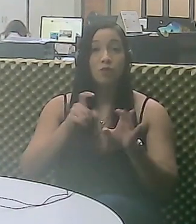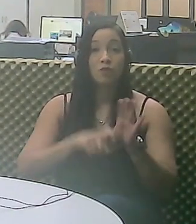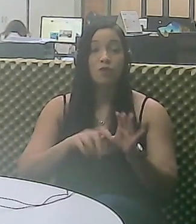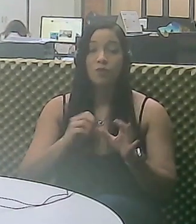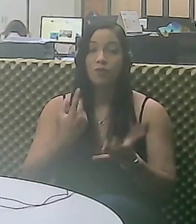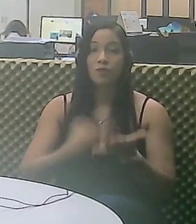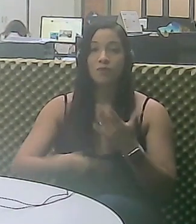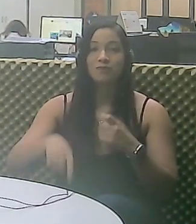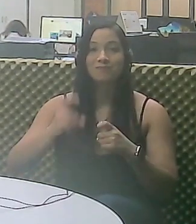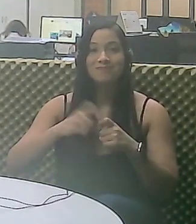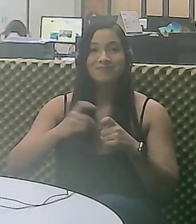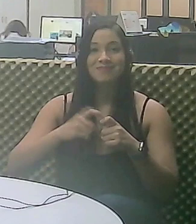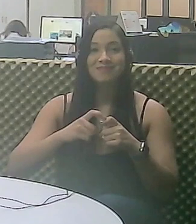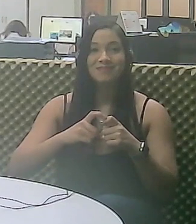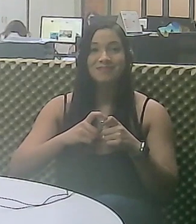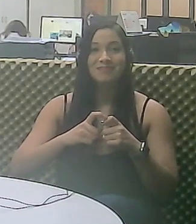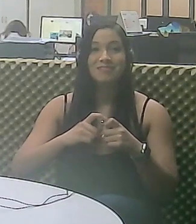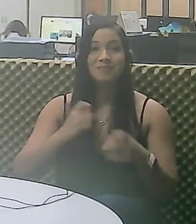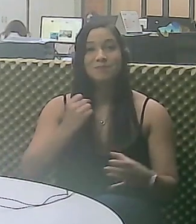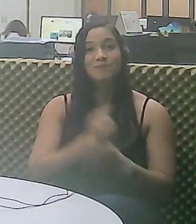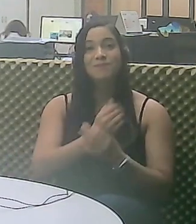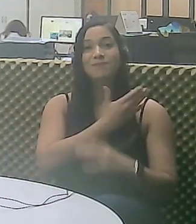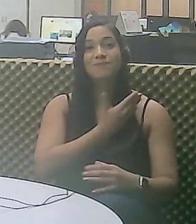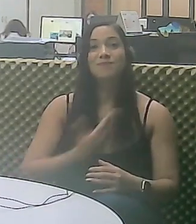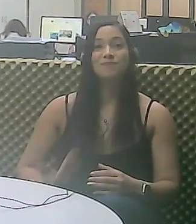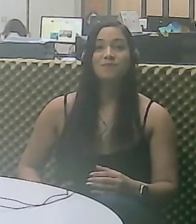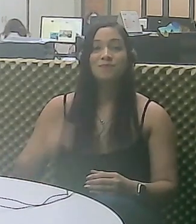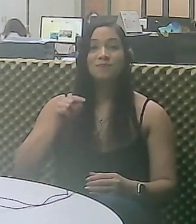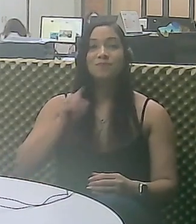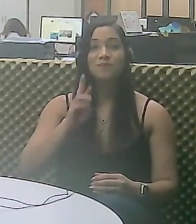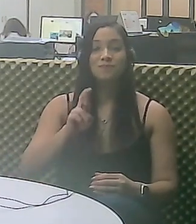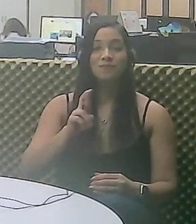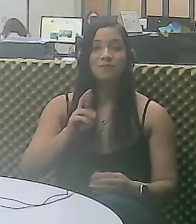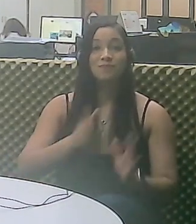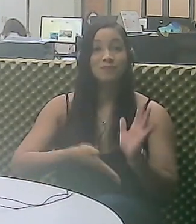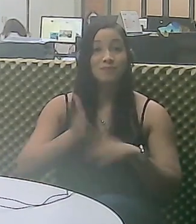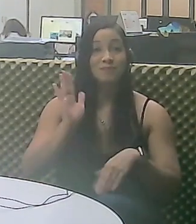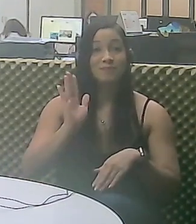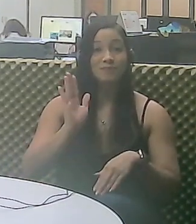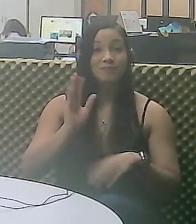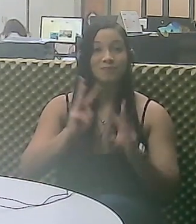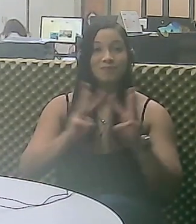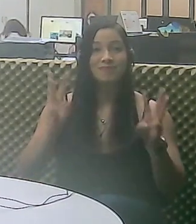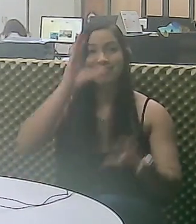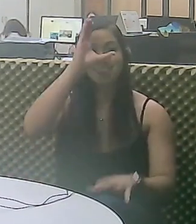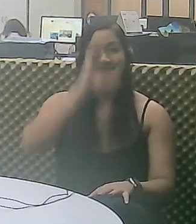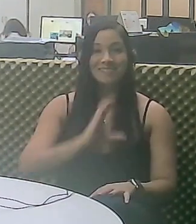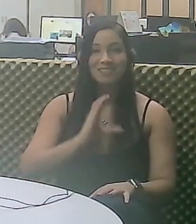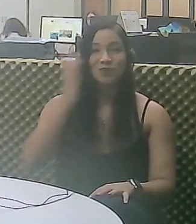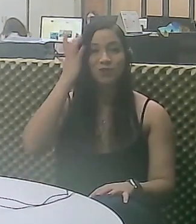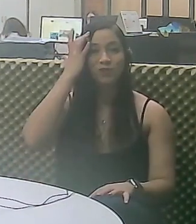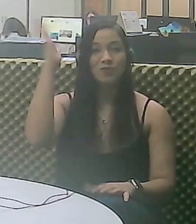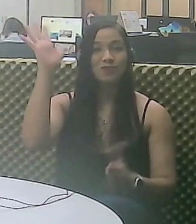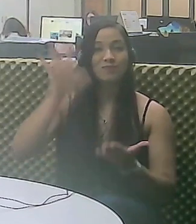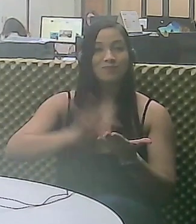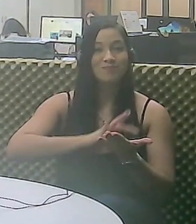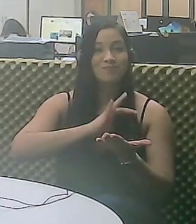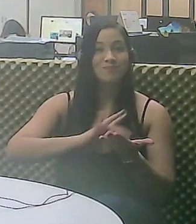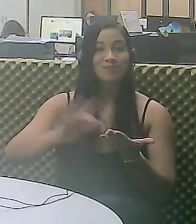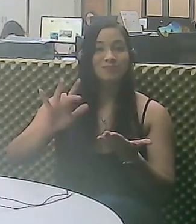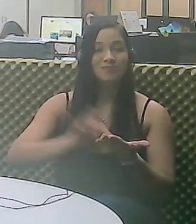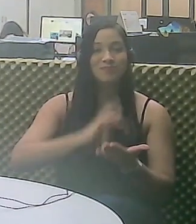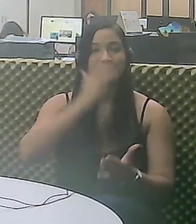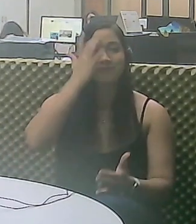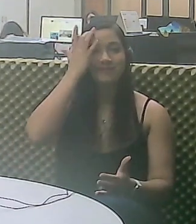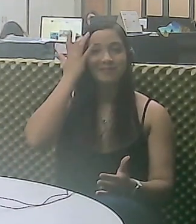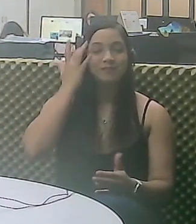ou marca uma consulta. E tem segurança do acesso gov.br. Entra lá. Portal Cidadão. Tudo fácil, na